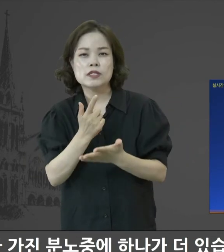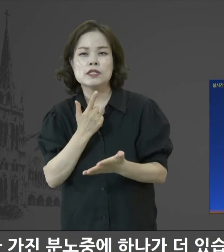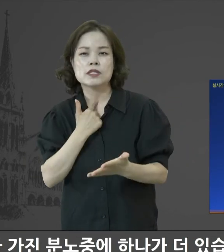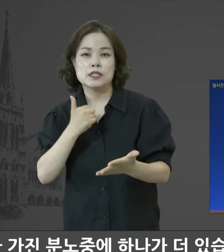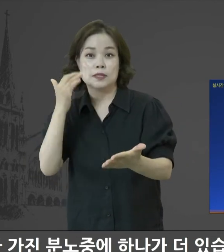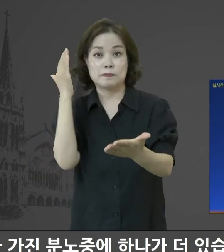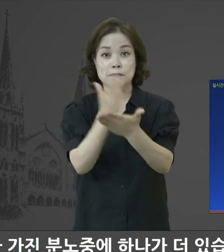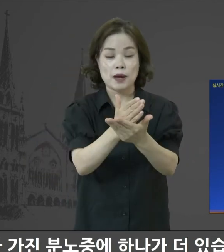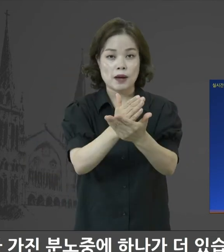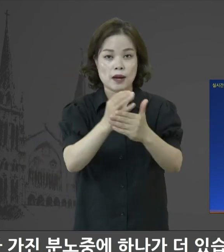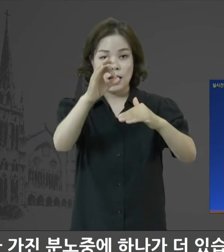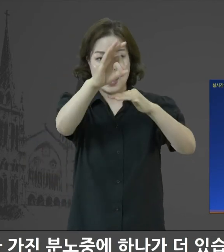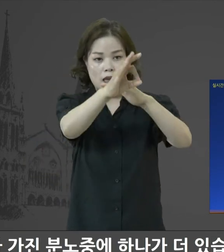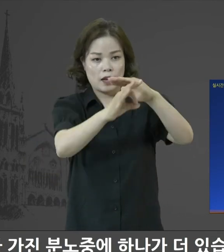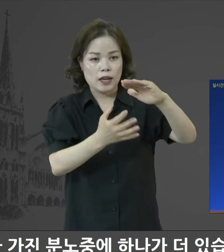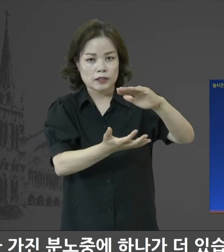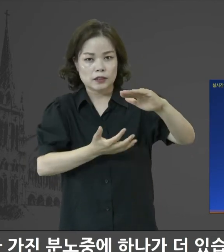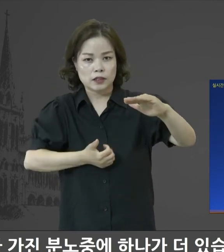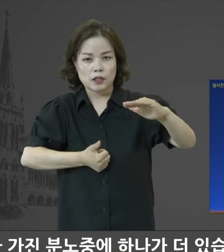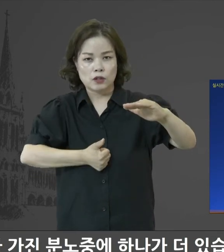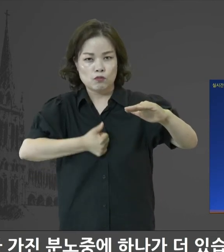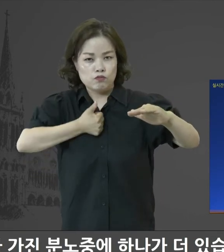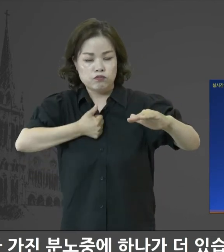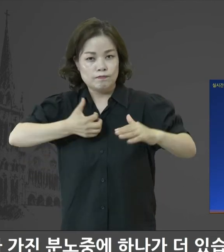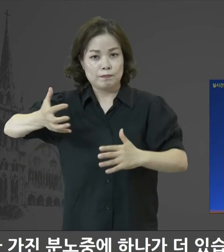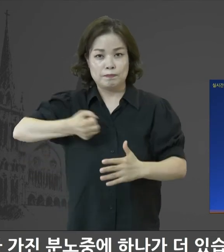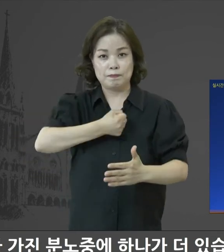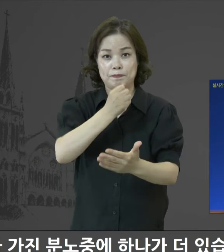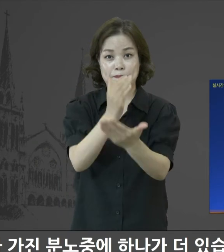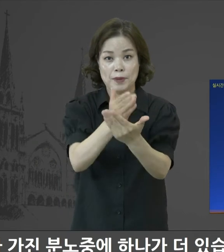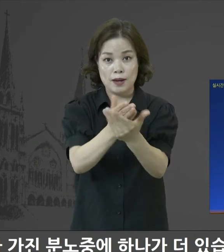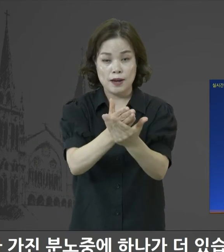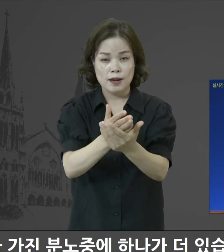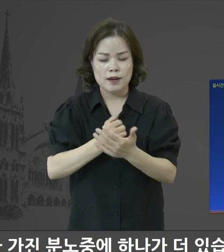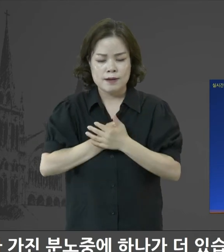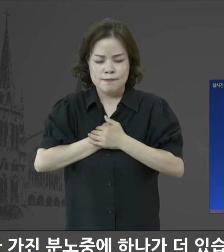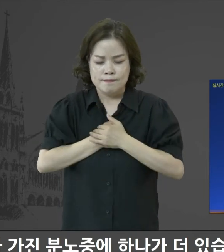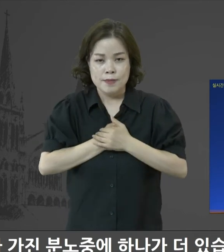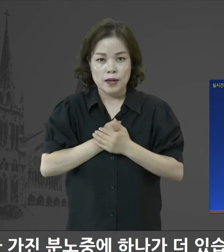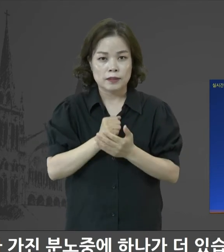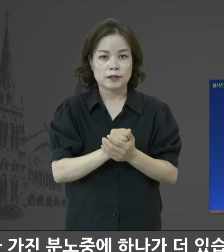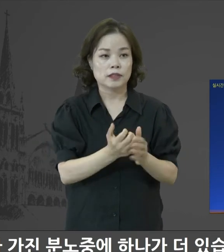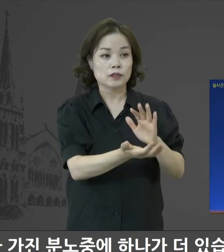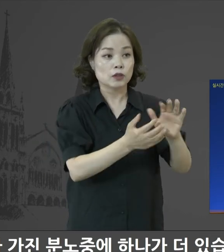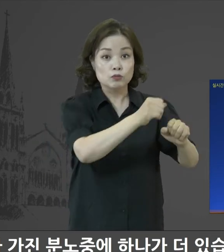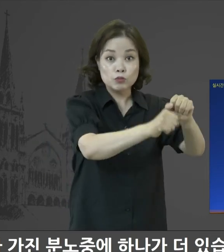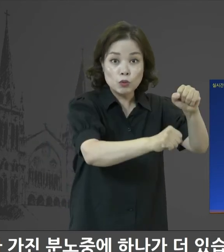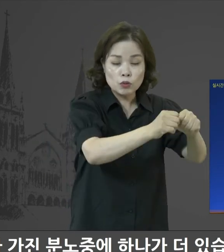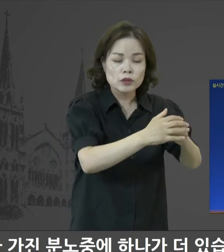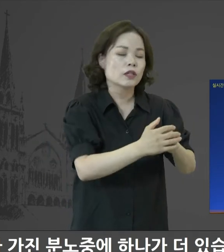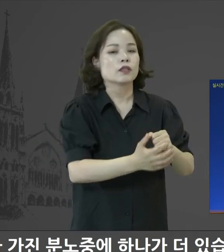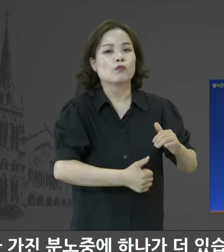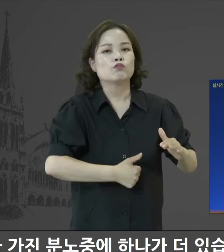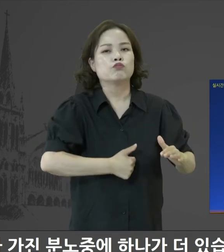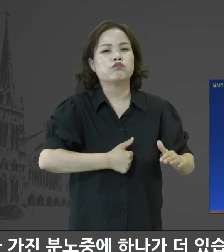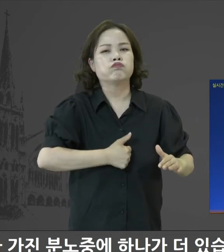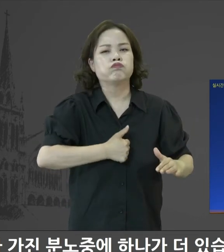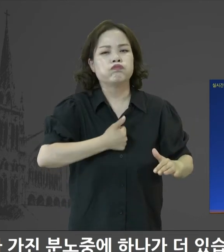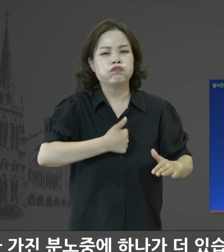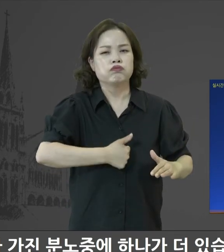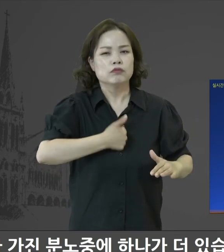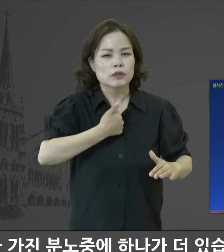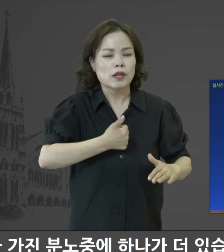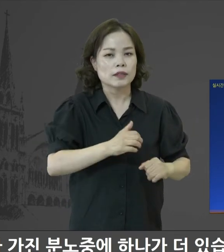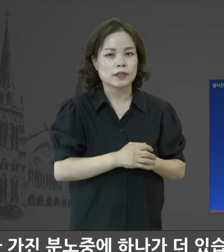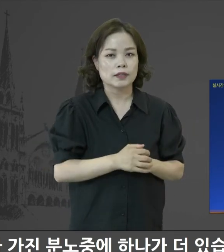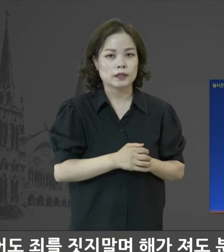말며 해가 지도록 분을 품지 말고. 앞에 분은 동사죠. 분을 내다, 분 내다